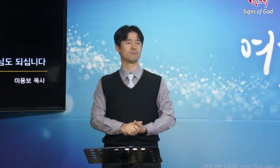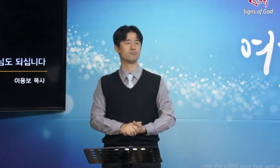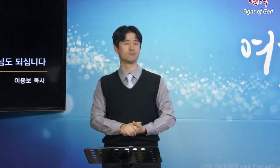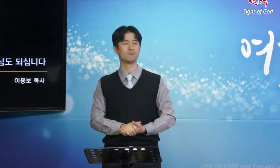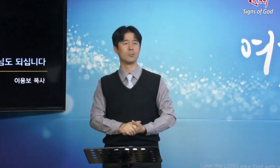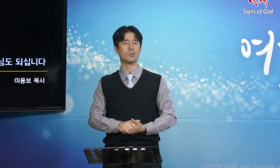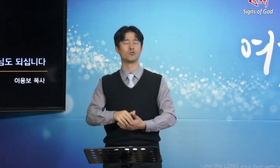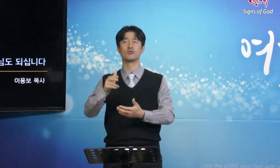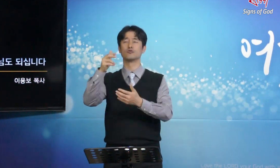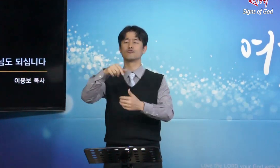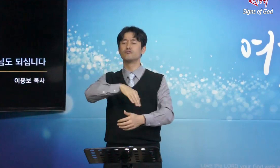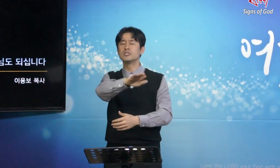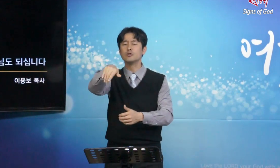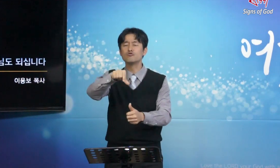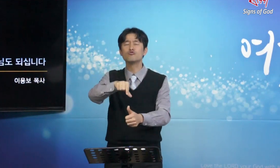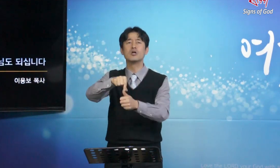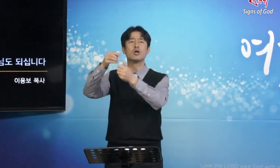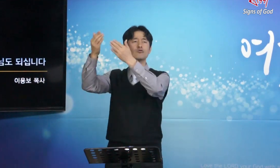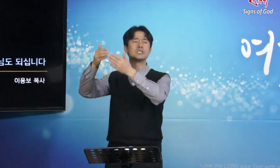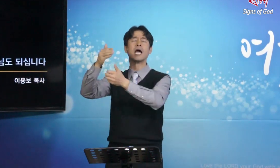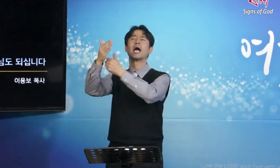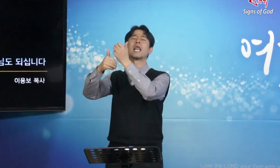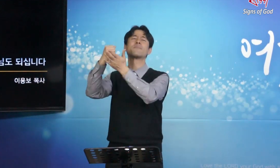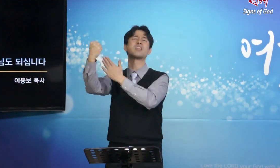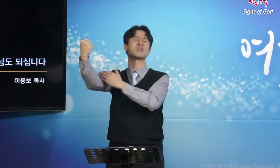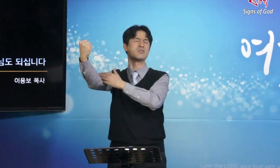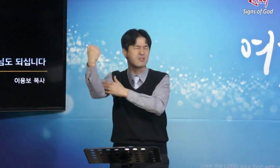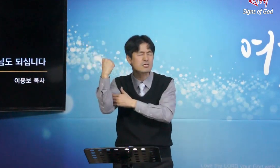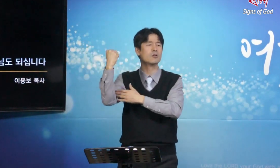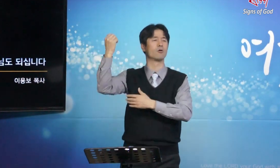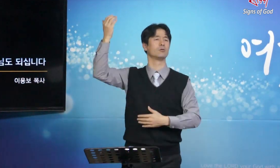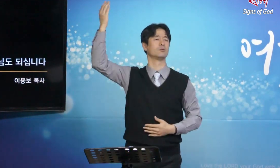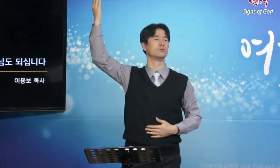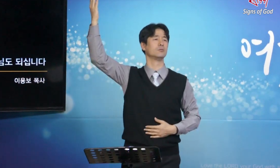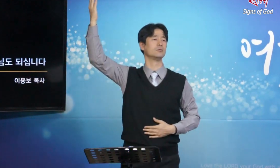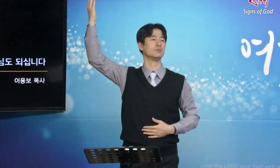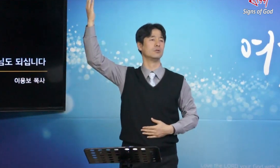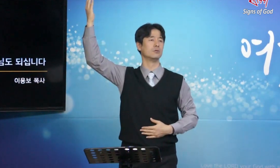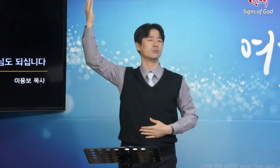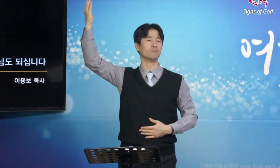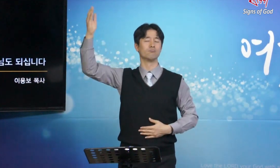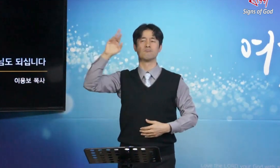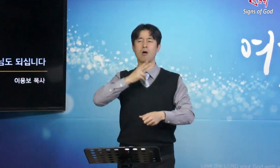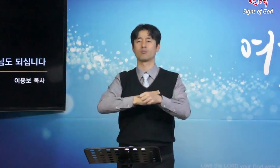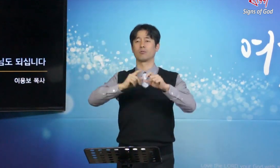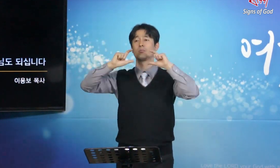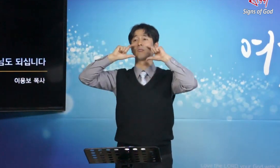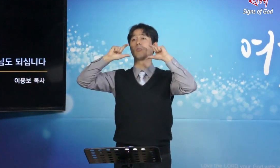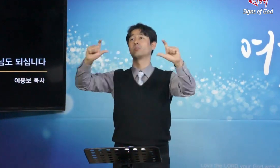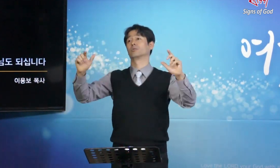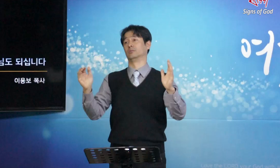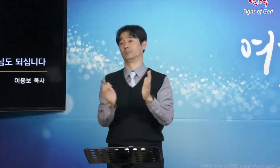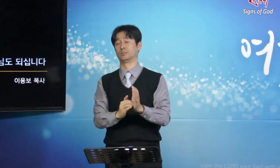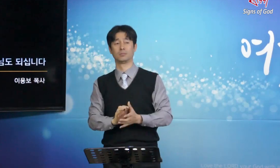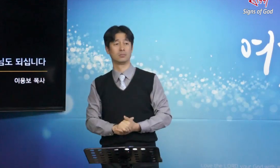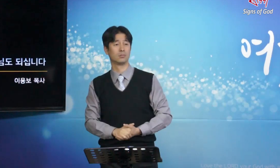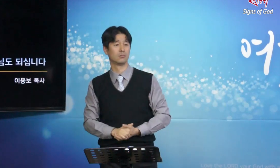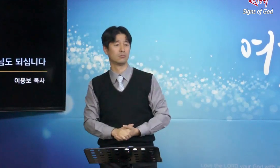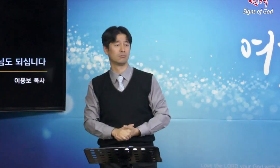담대하게 복음을 전하고자 했습니다. 우리를 구원해 주신 하나님의 능력을 선포했습니다. 바울이 그렇게